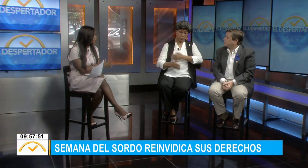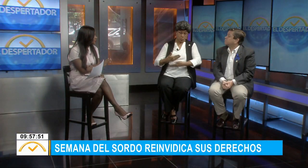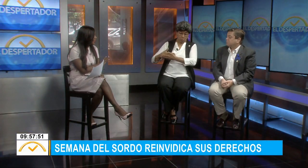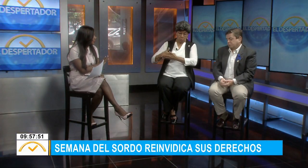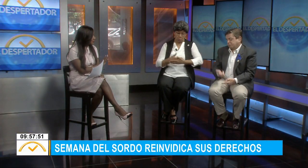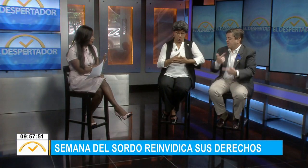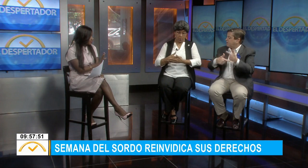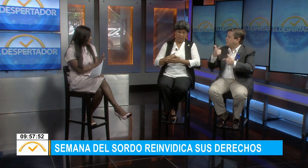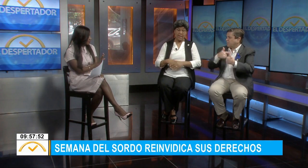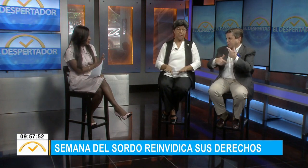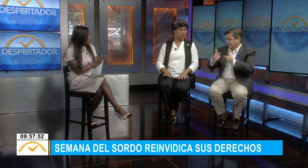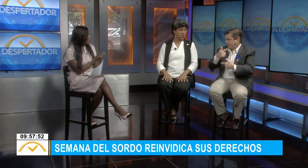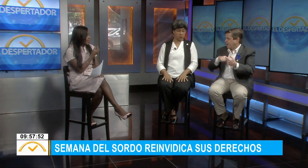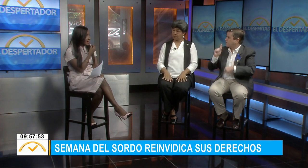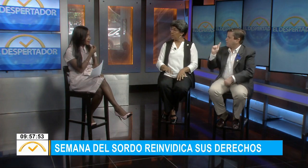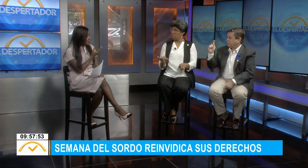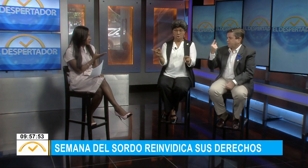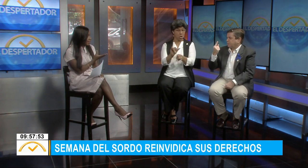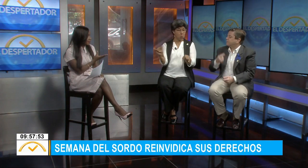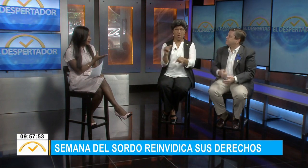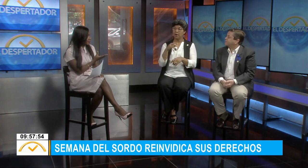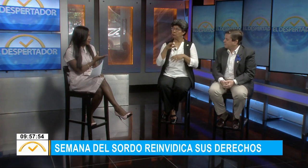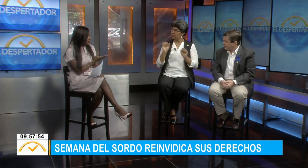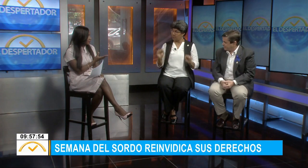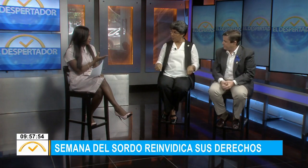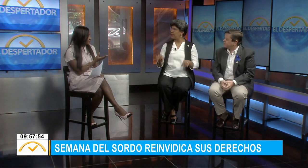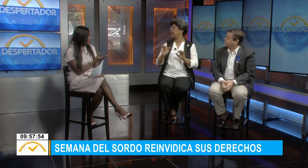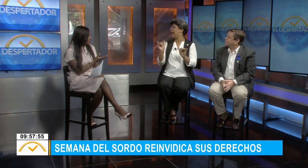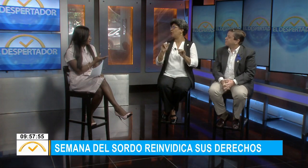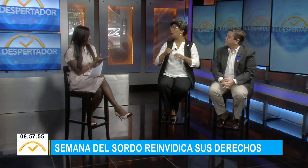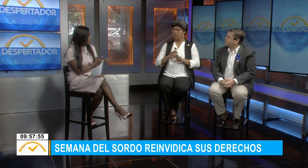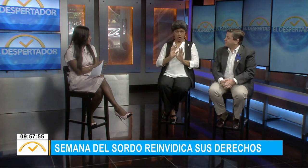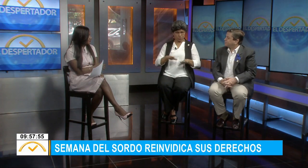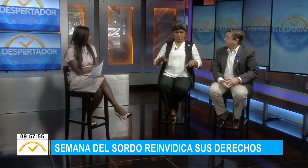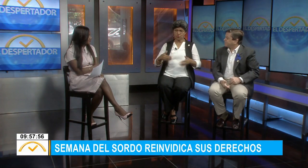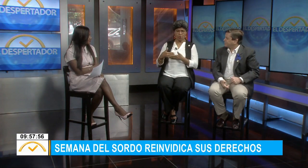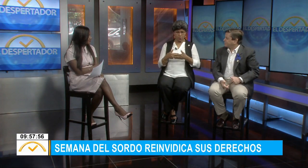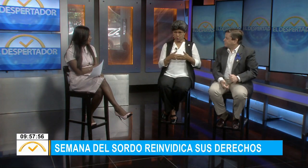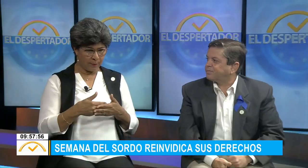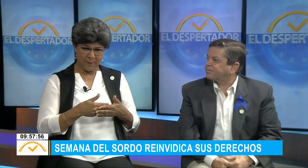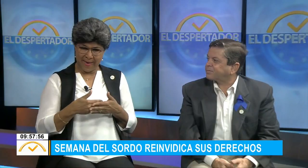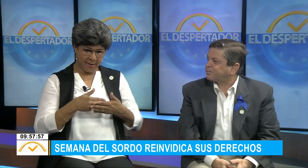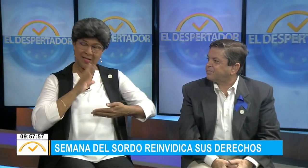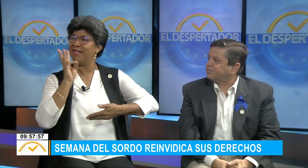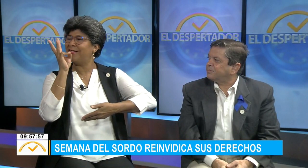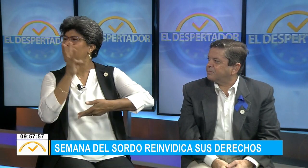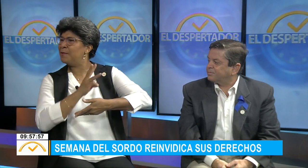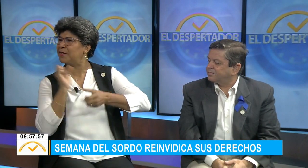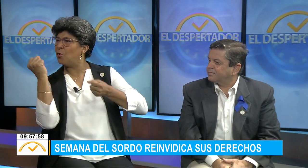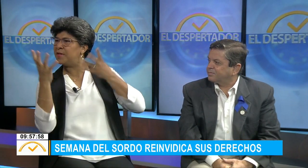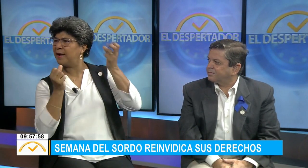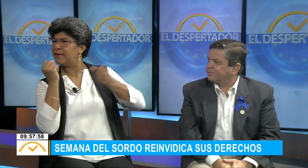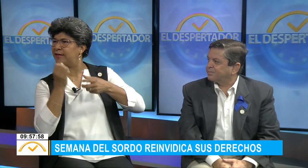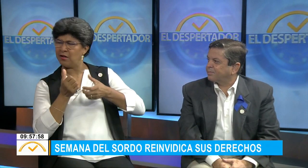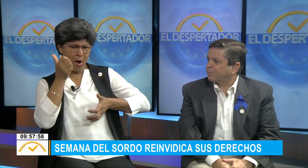sorda es como el habla natural? Se puede, claro. Los niños sordos, bebés, desde seis meses comienzan a hacer señas.